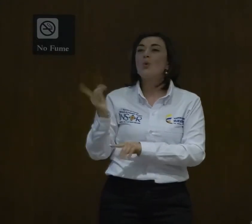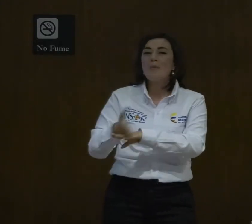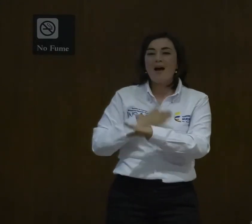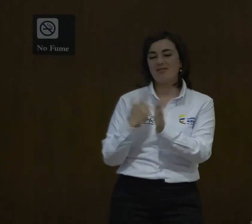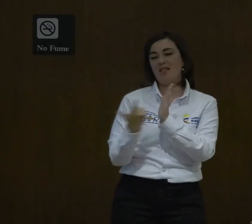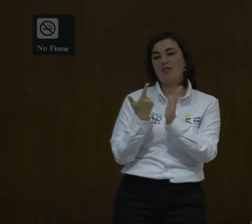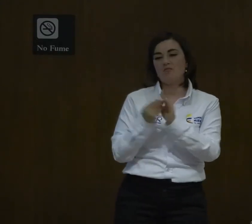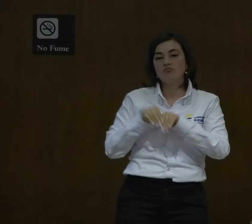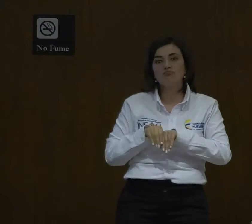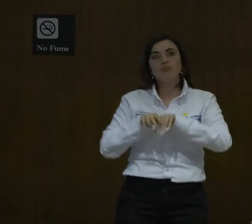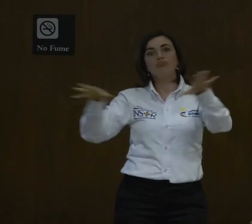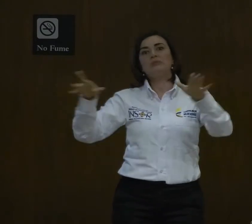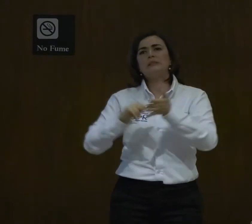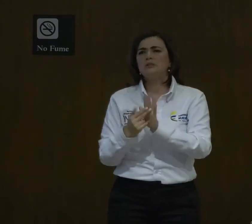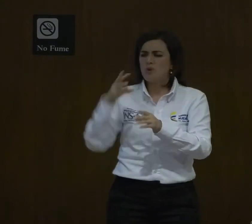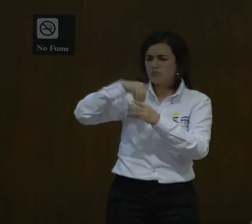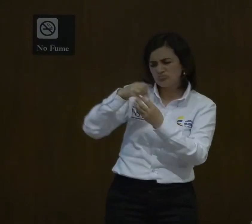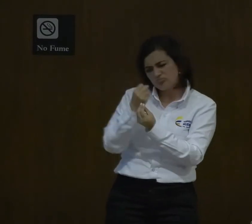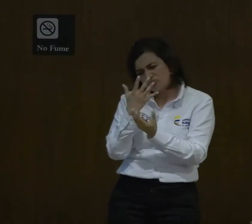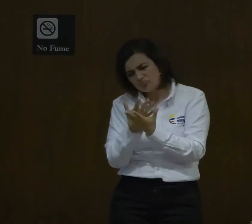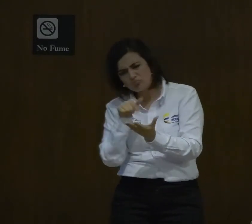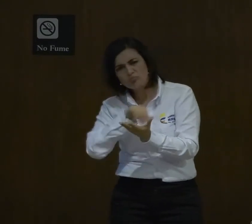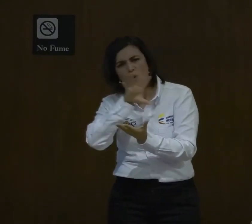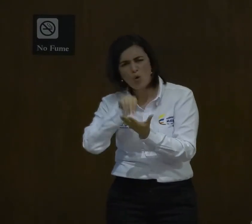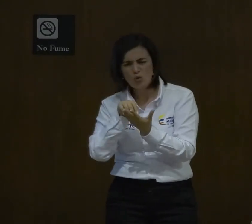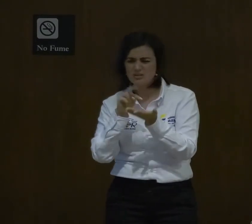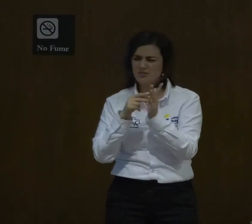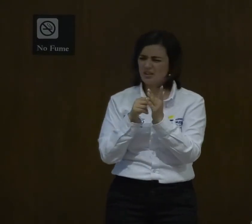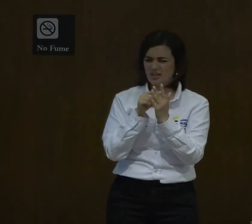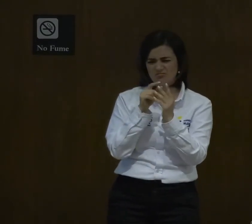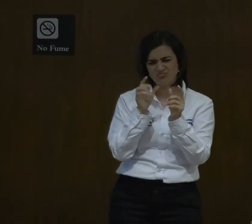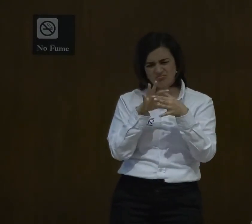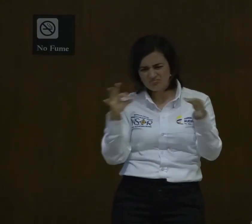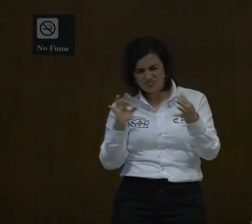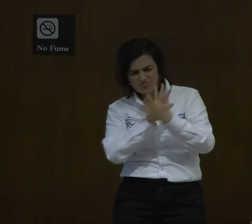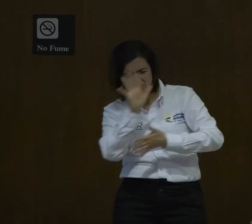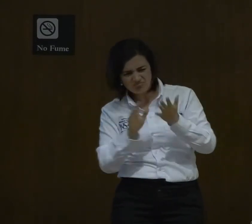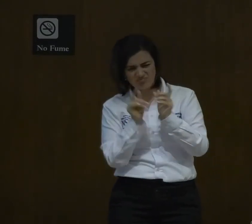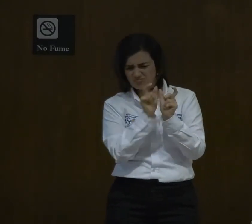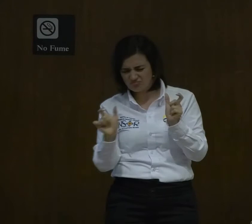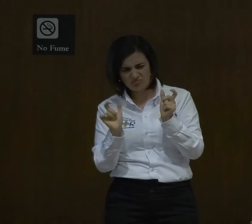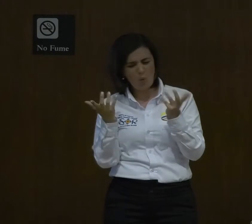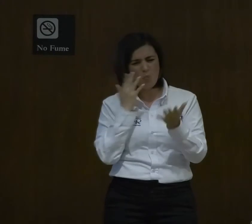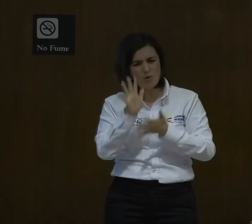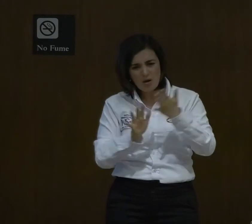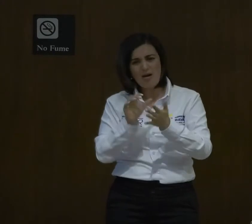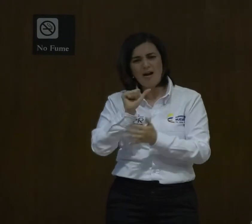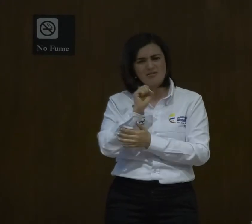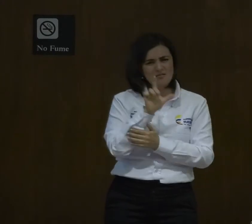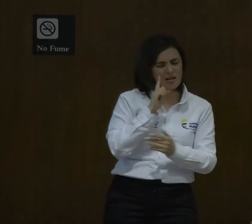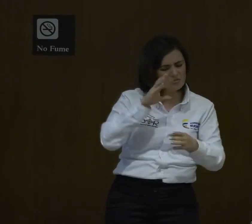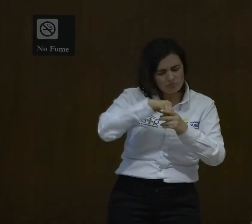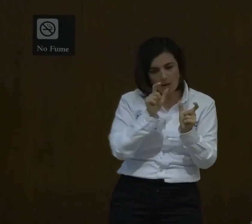tratado que escribió en el que describía la estructura gramatical del ASL. Fue a raíz de ese tratado